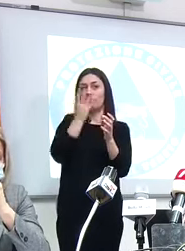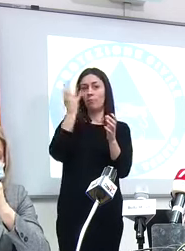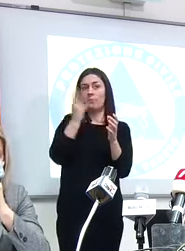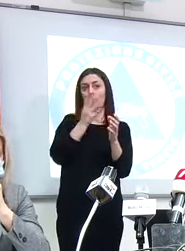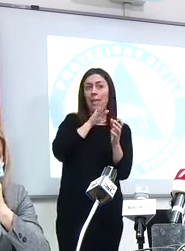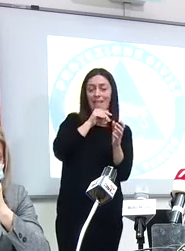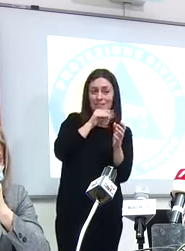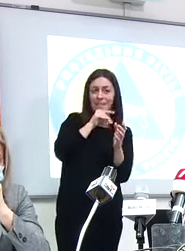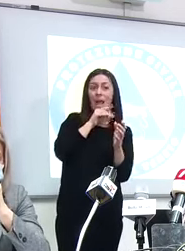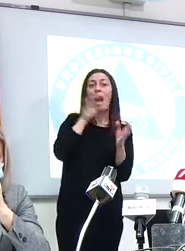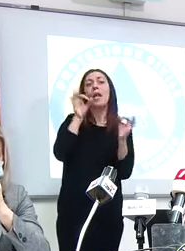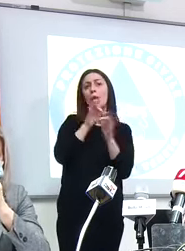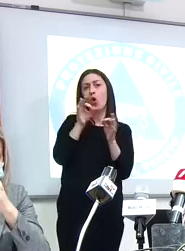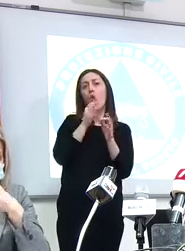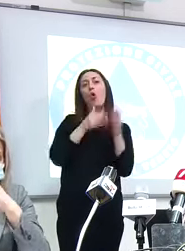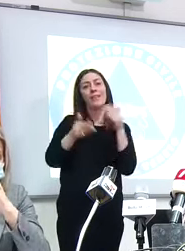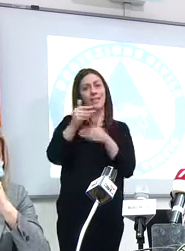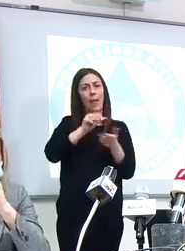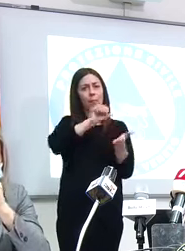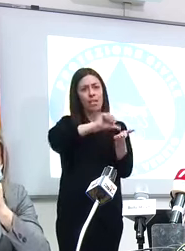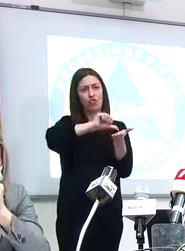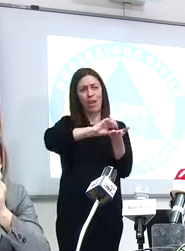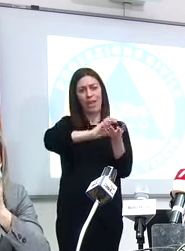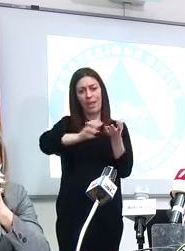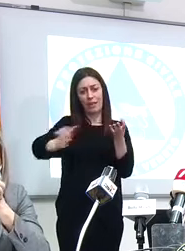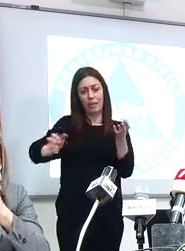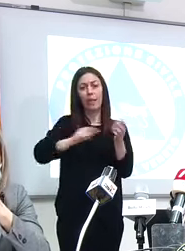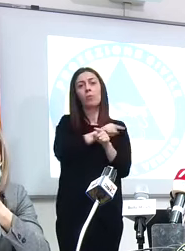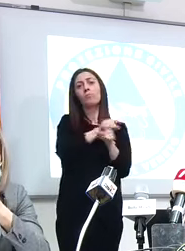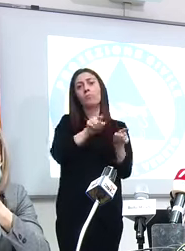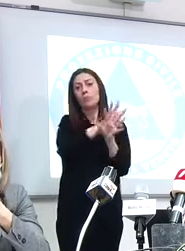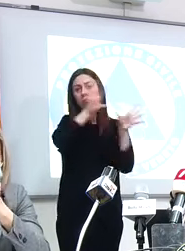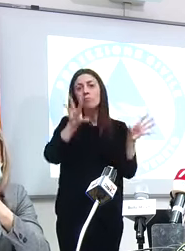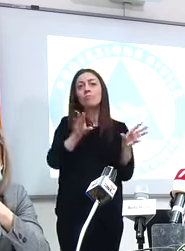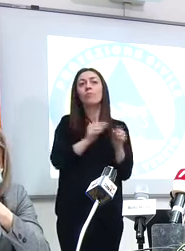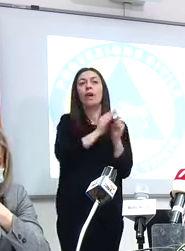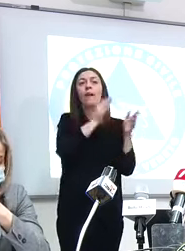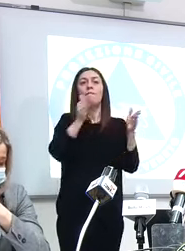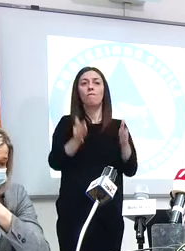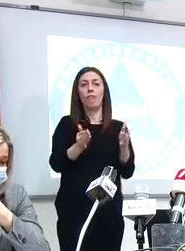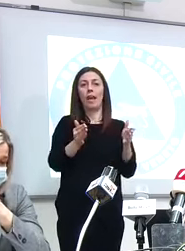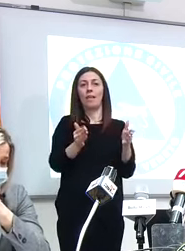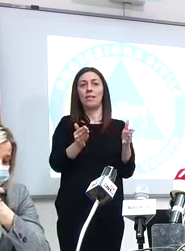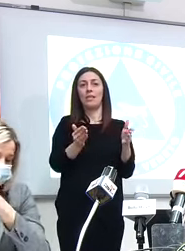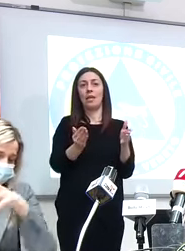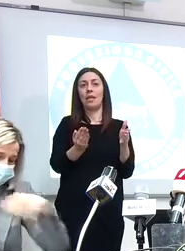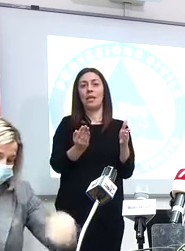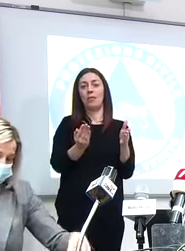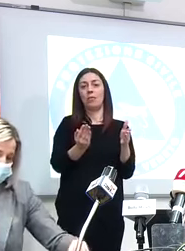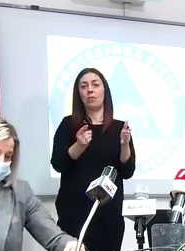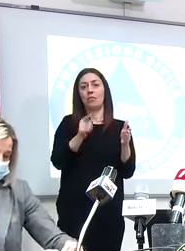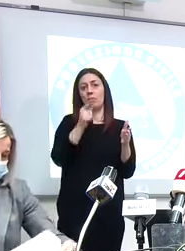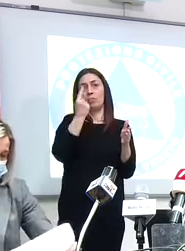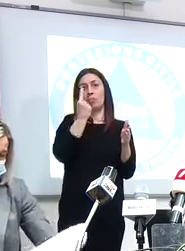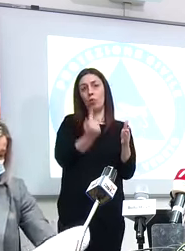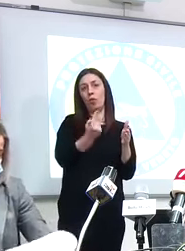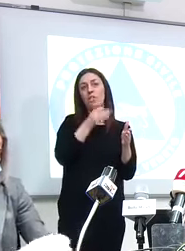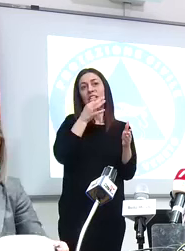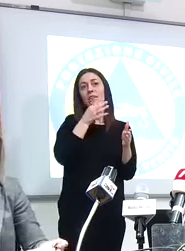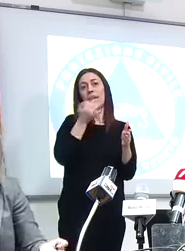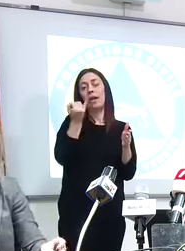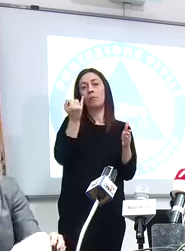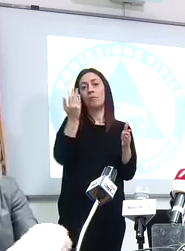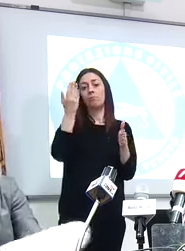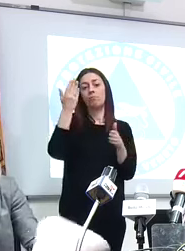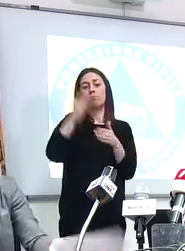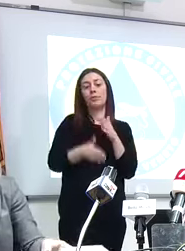anche disabili dei vari centri, questi sono compresi e quindi verranno vaccinati entro la prima metà di febbraio nel rispetto